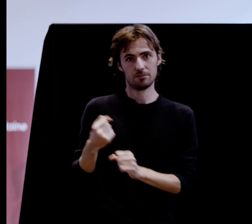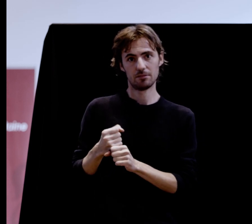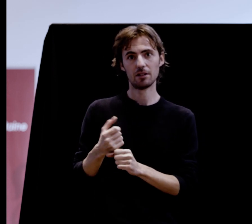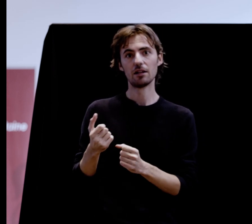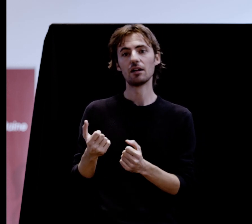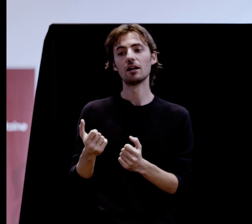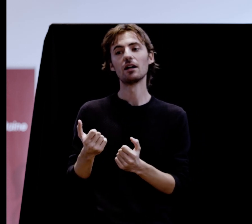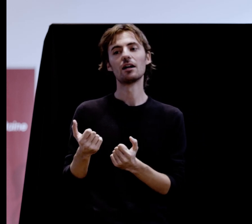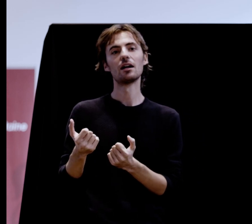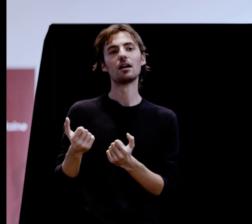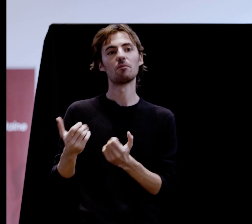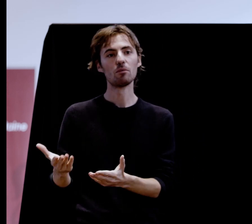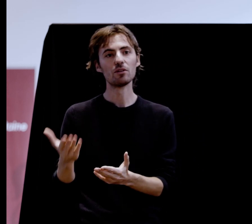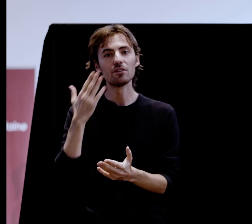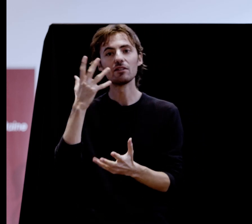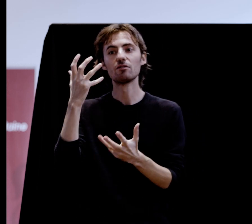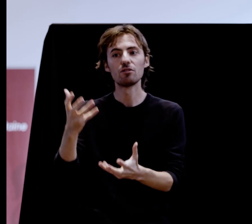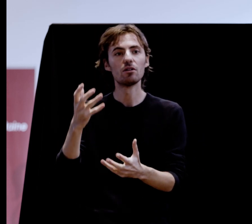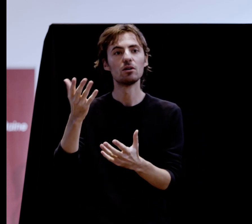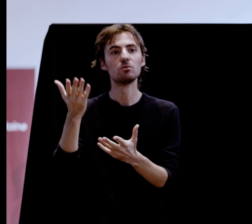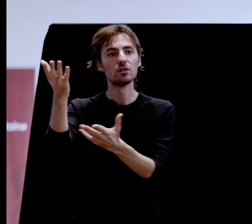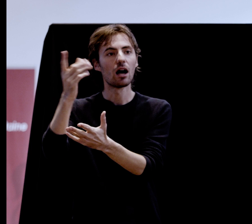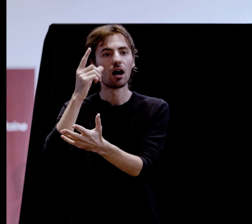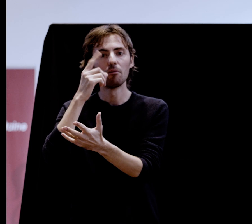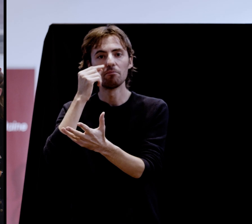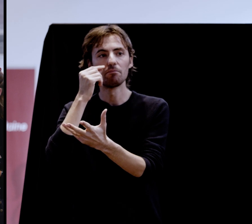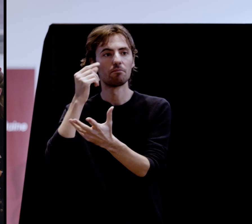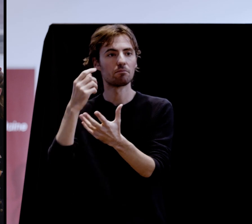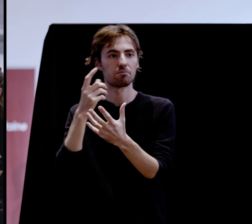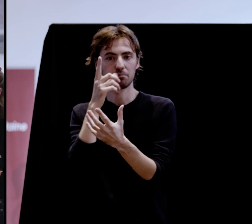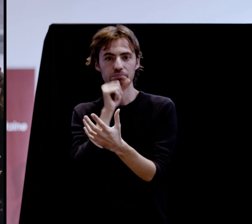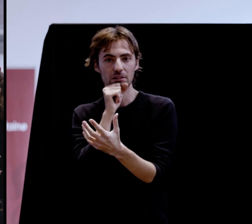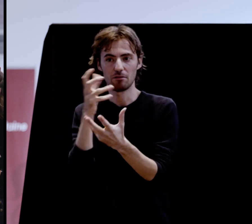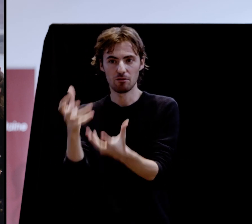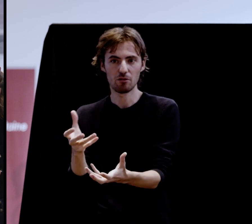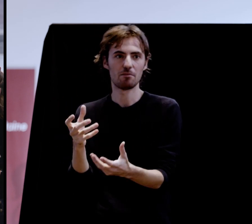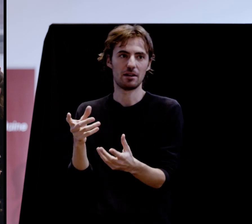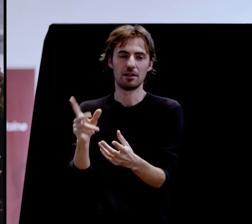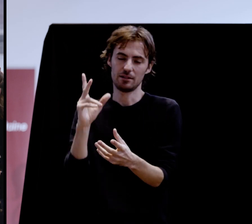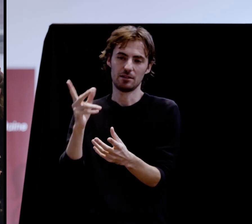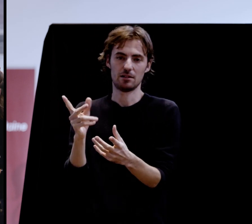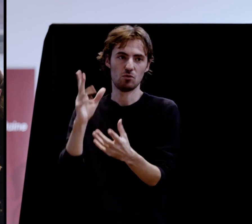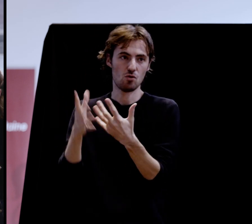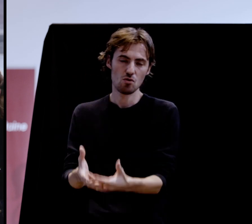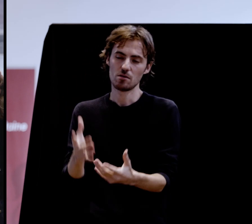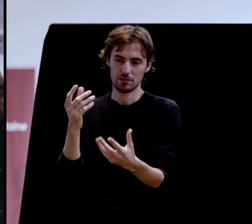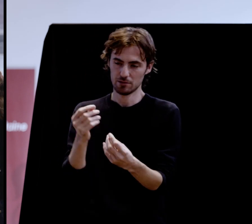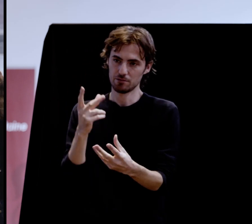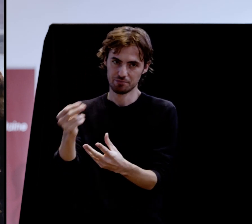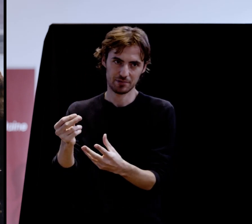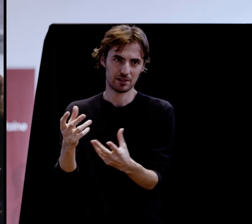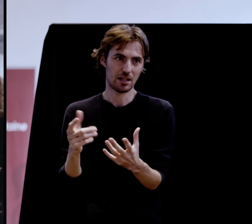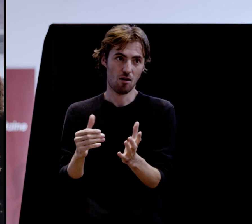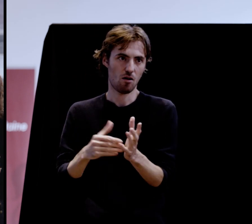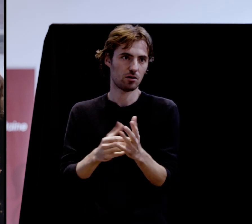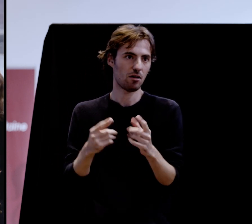projet de fertilité ultérieure, parce qu'il est beaucoup plus lourd que la testostérone toute simple. Et il est encore